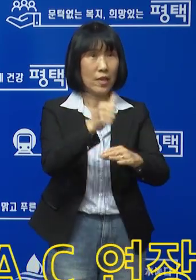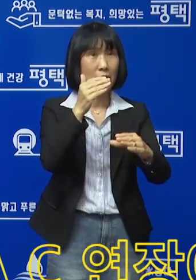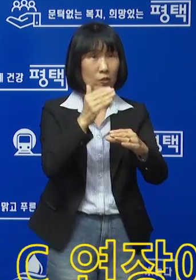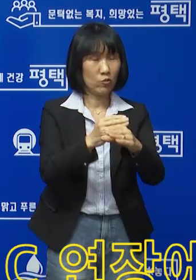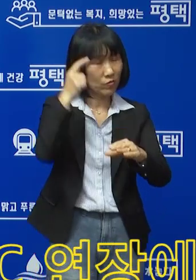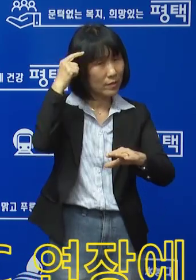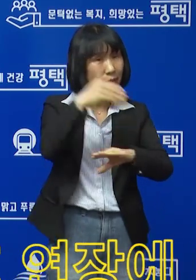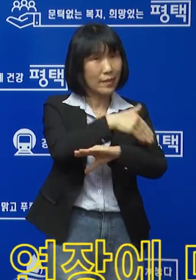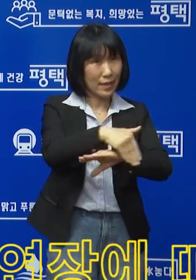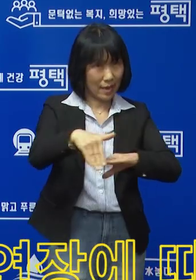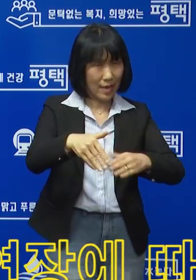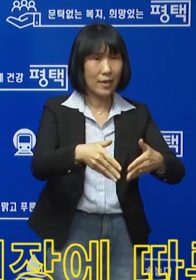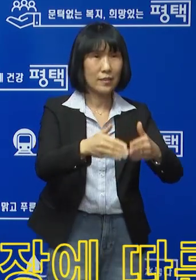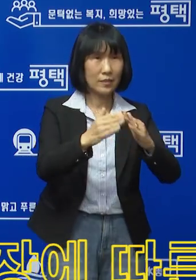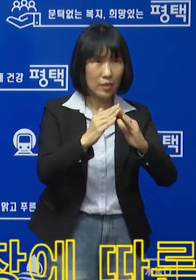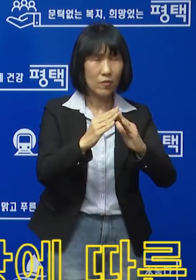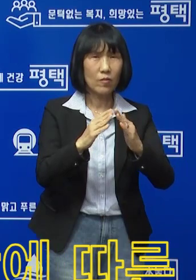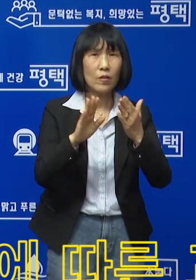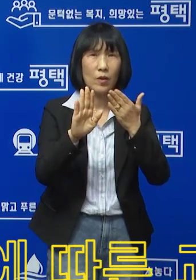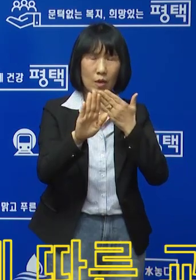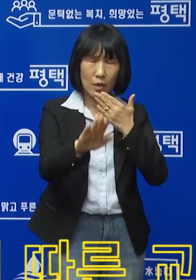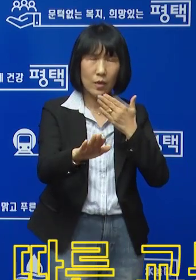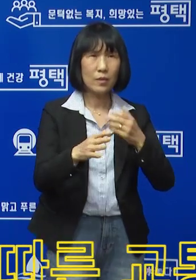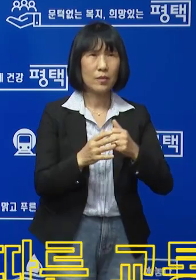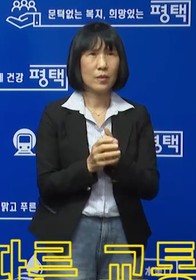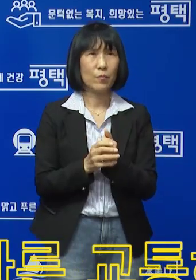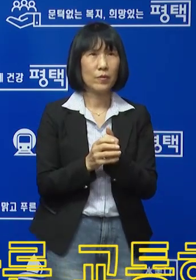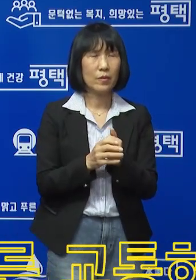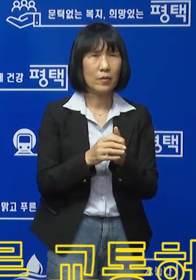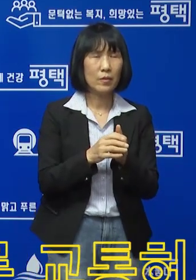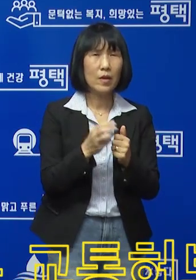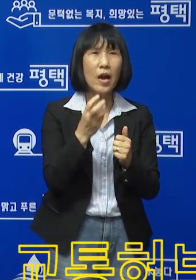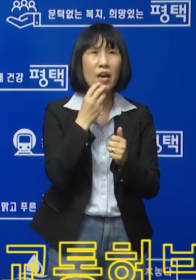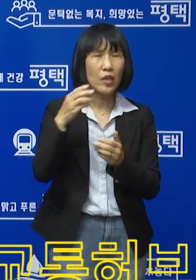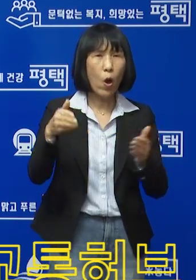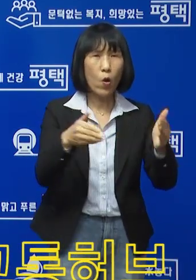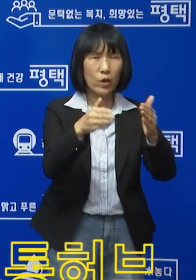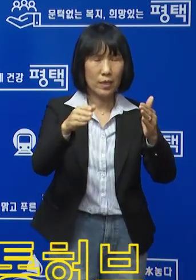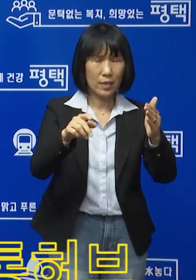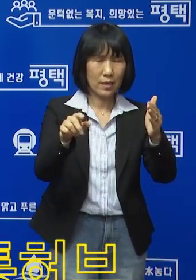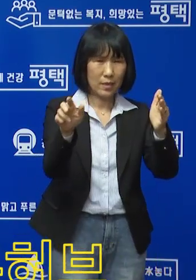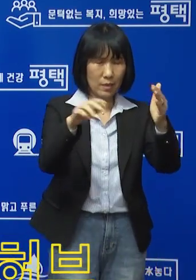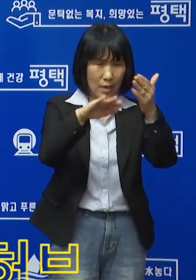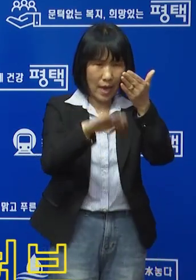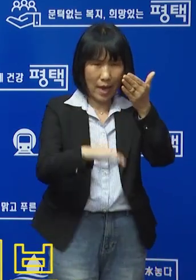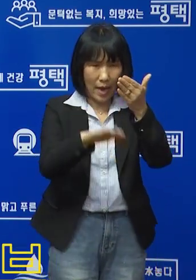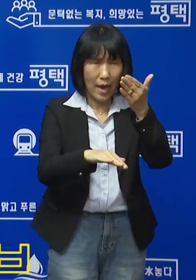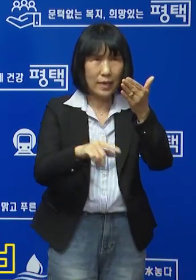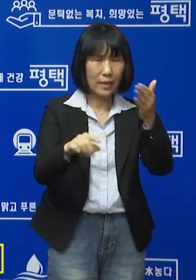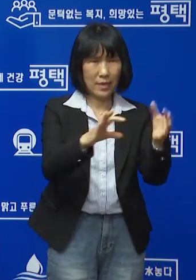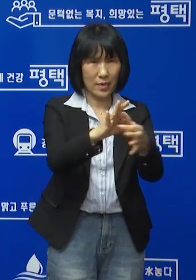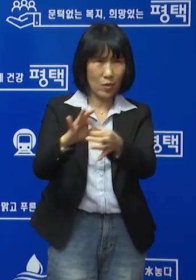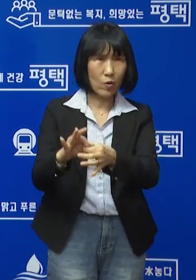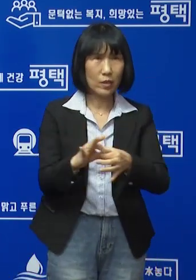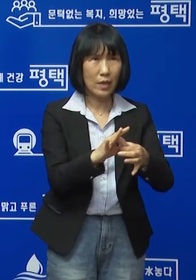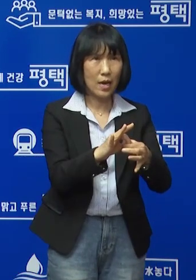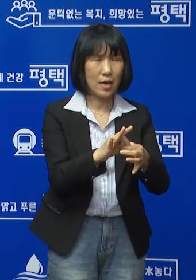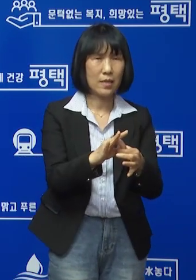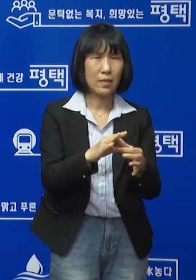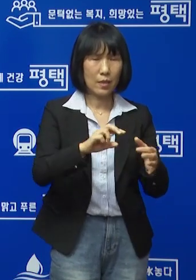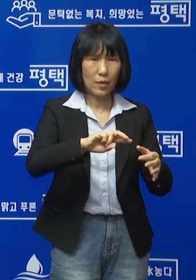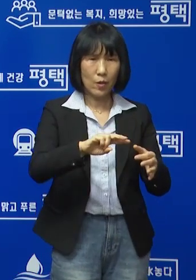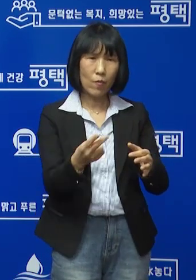예정으로 경기 남부 광역교통 거점 지역입니다. 이에 평택시는 이번 공모에서 우리시 미래의